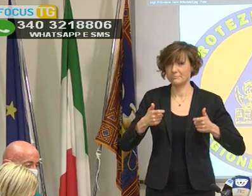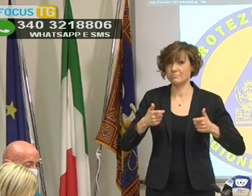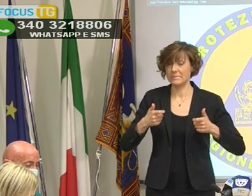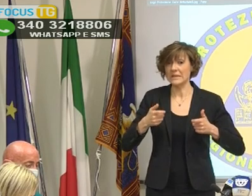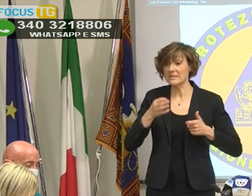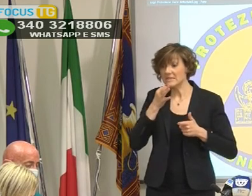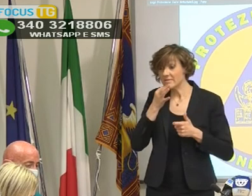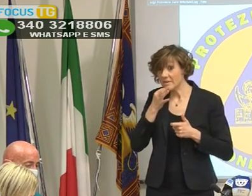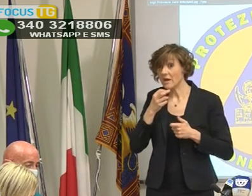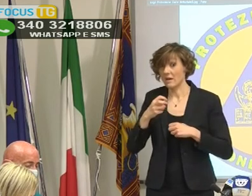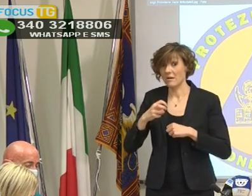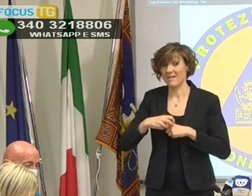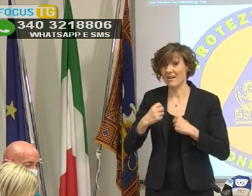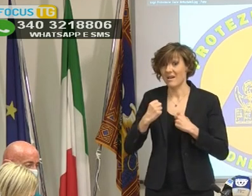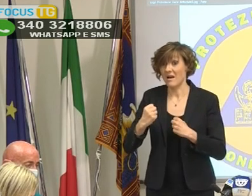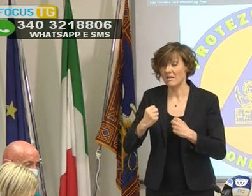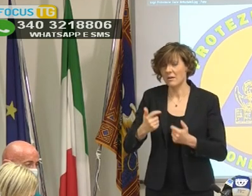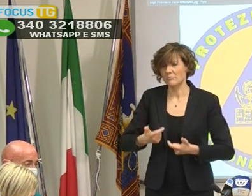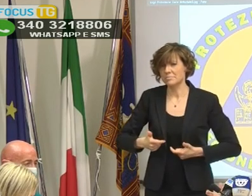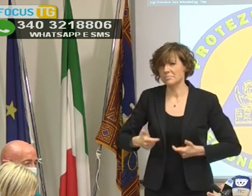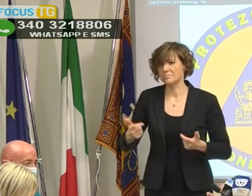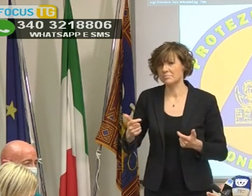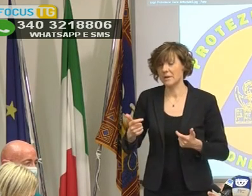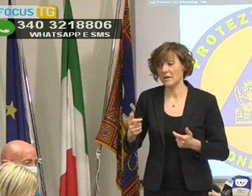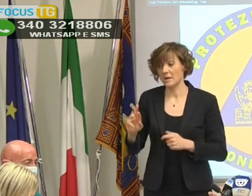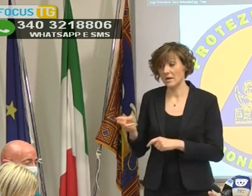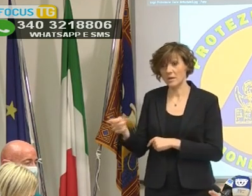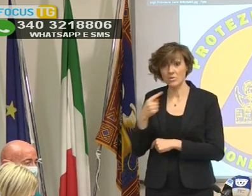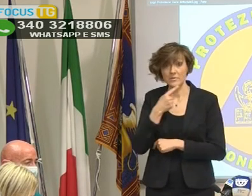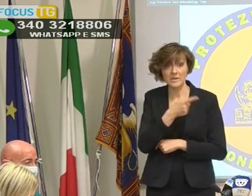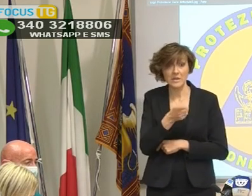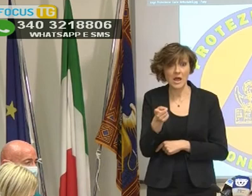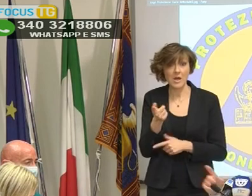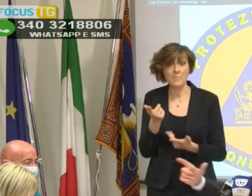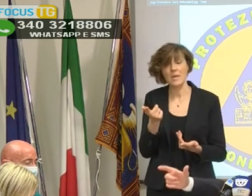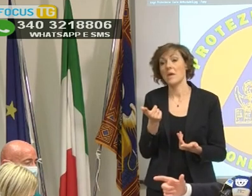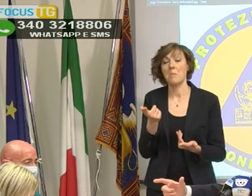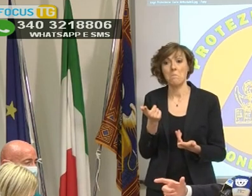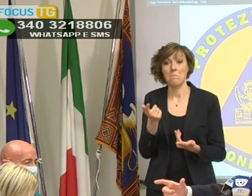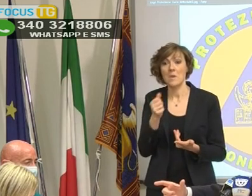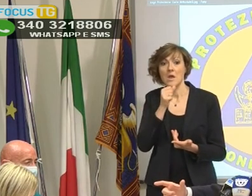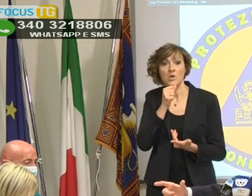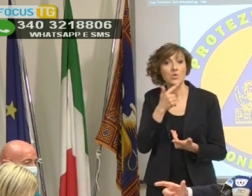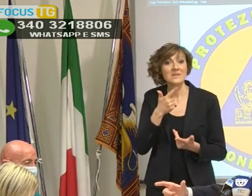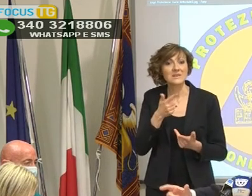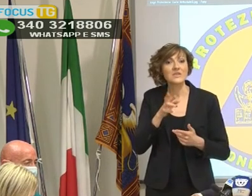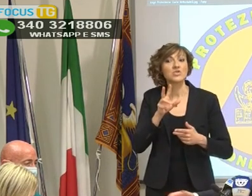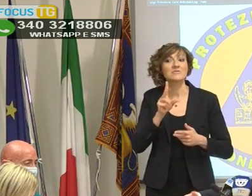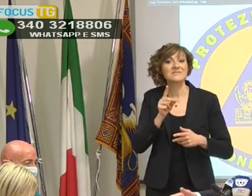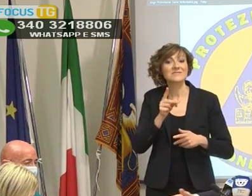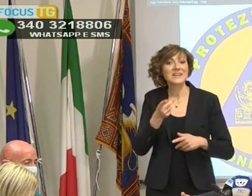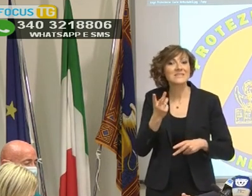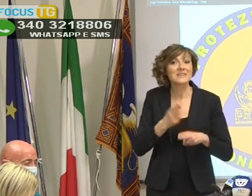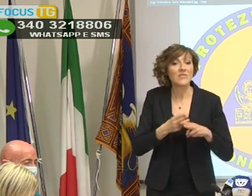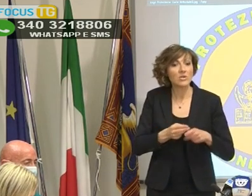Quindi carica molto elevata. Rigoli vi direbbe non è servito arrivare alle 30 amplificazioni per trovare il virus, l'hanno